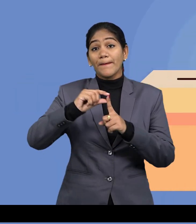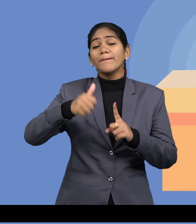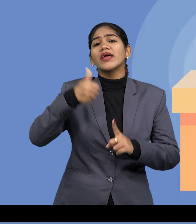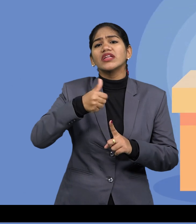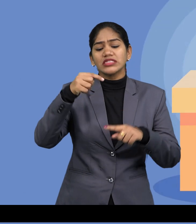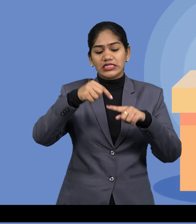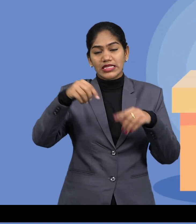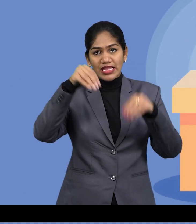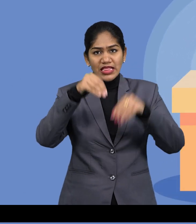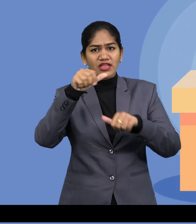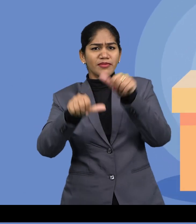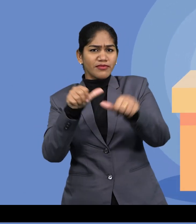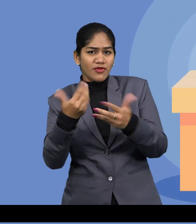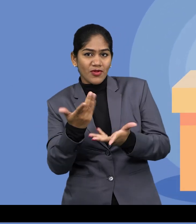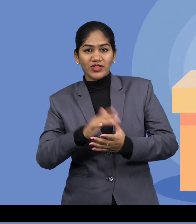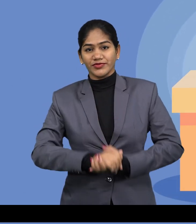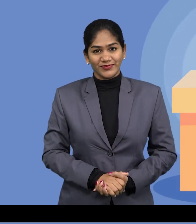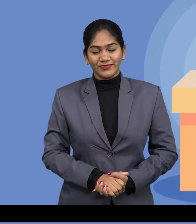రాష్ట్రపతి ఎన్నిక